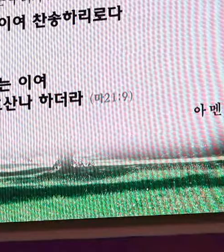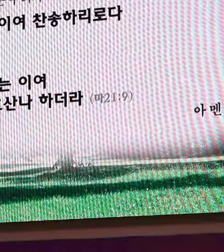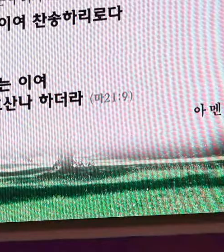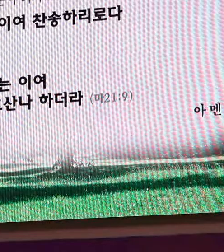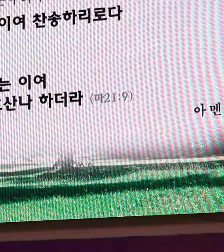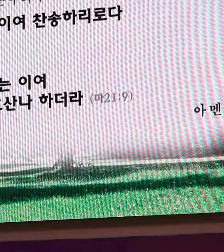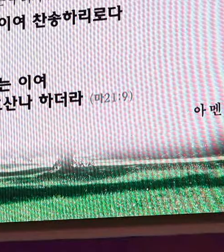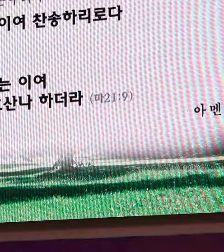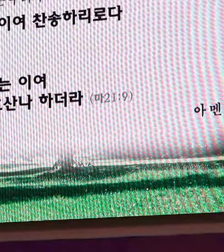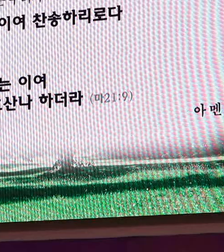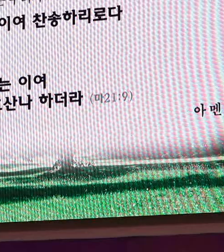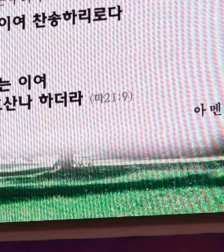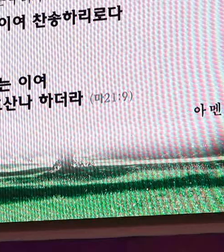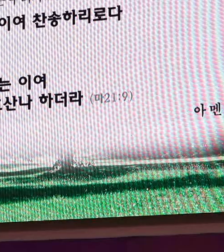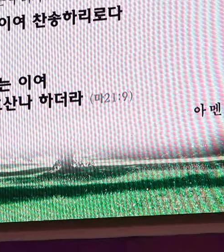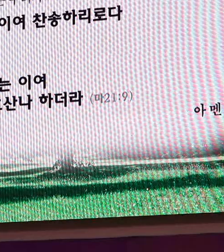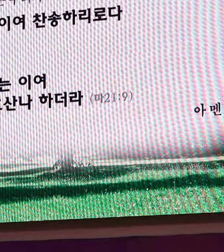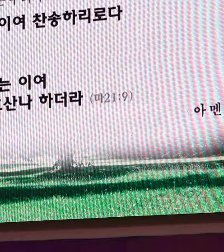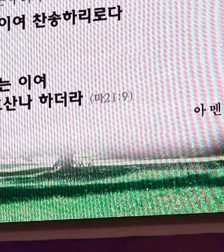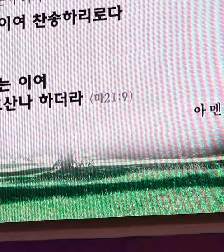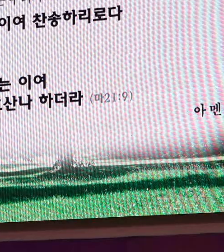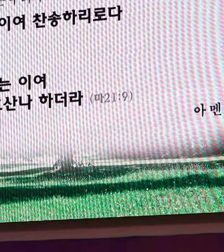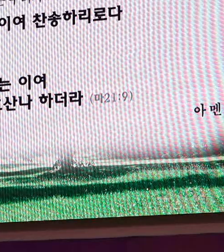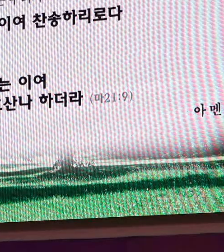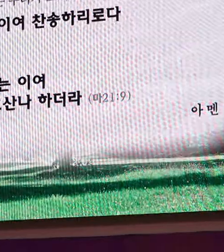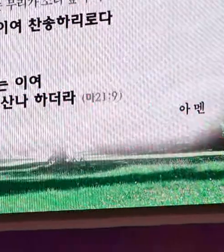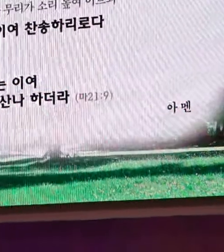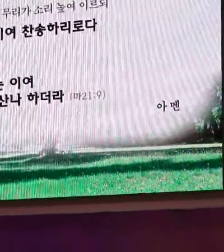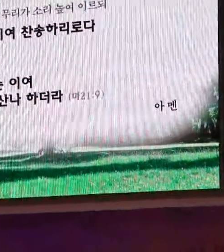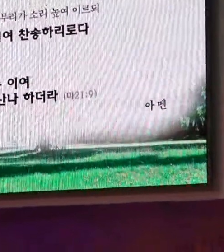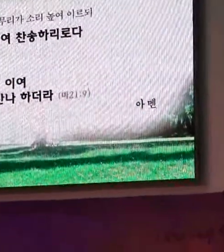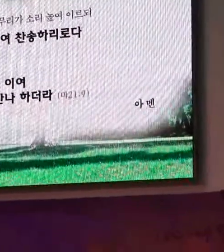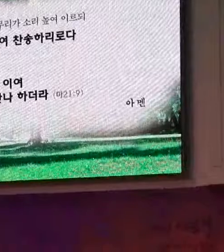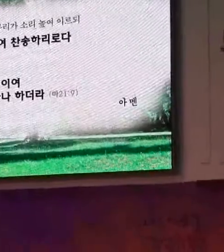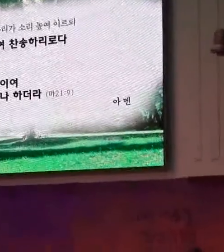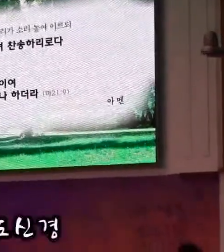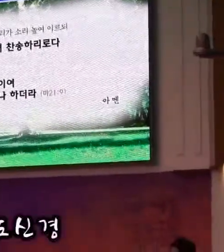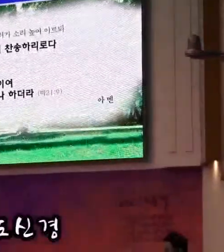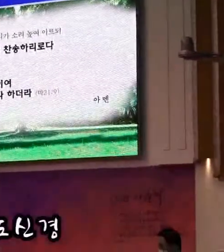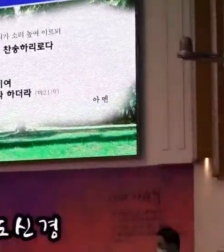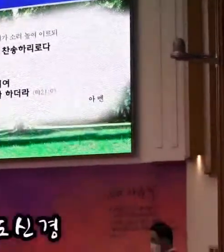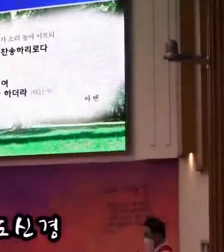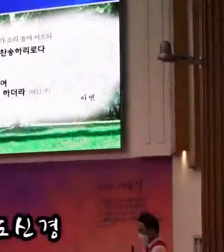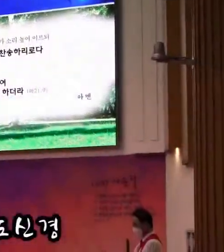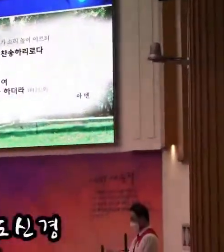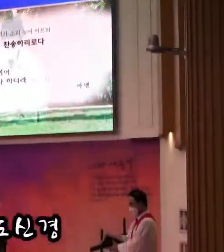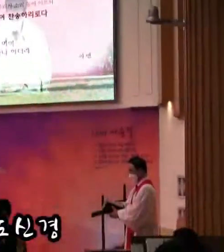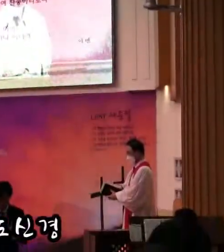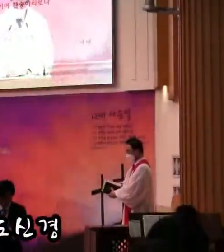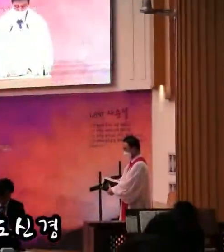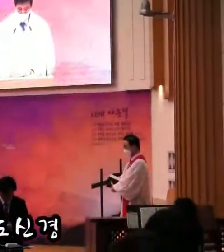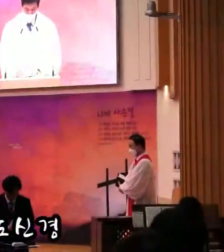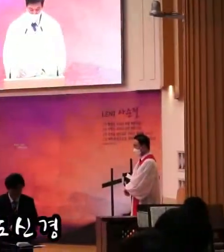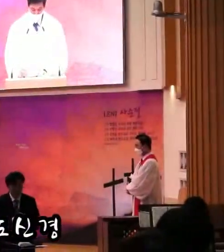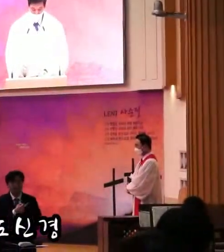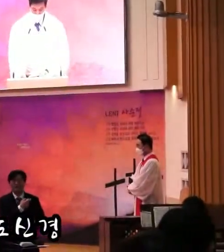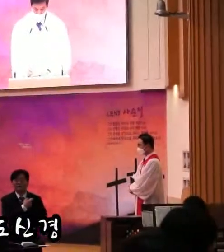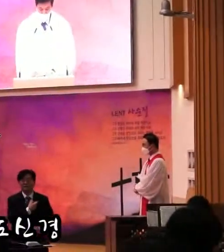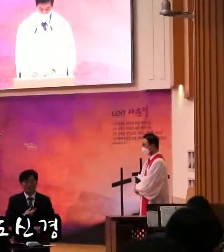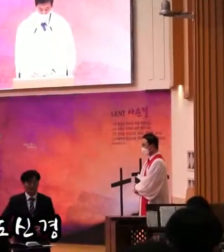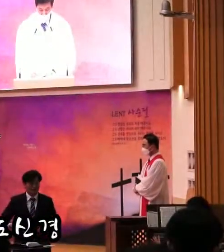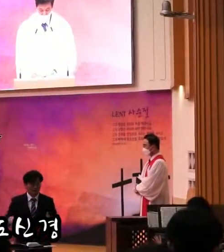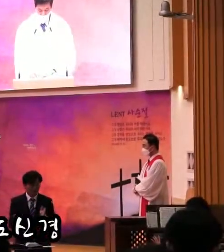주의 이름으로 오시는 이여 가장 높은 곳에서 호산나 하더라. 아멘. 다같이 사도신경으로